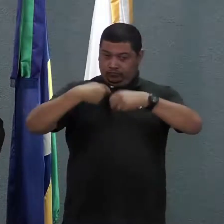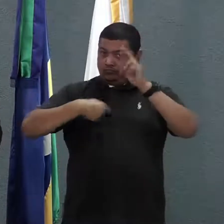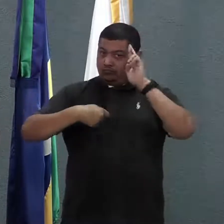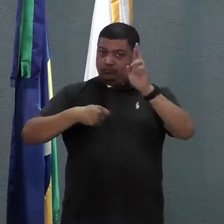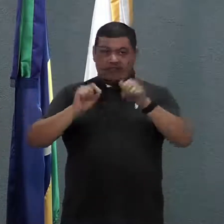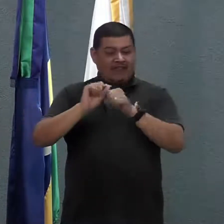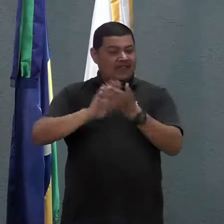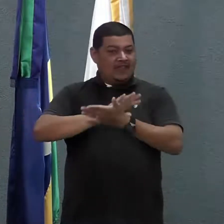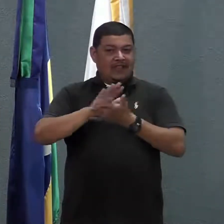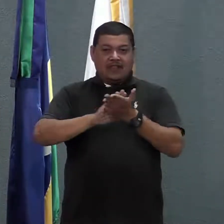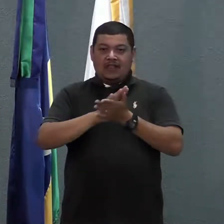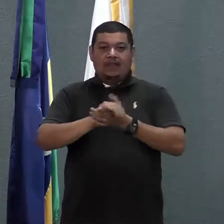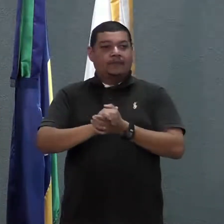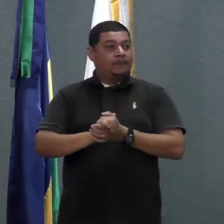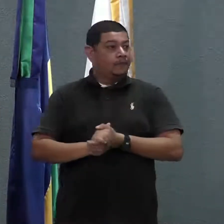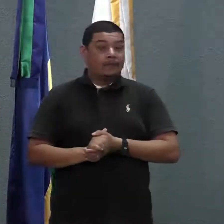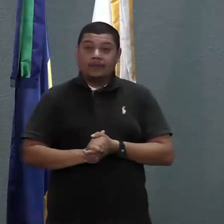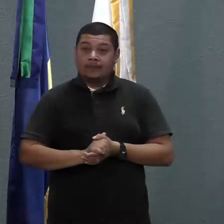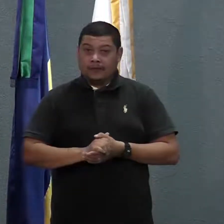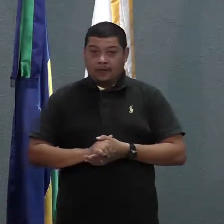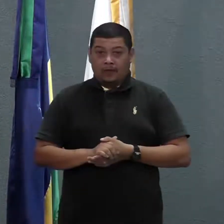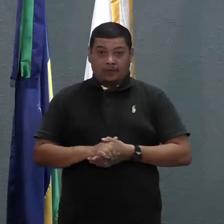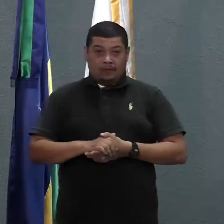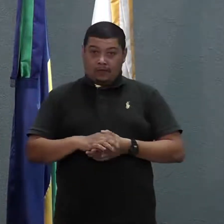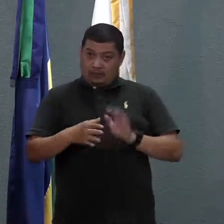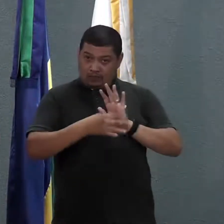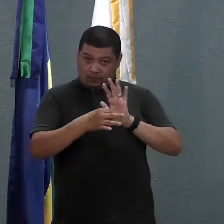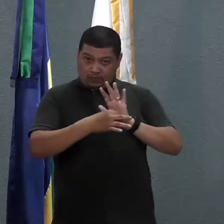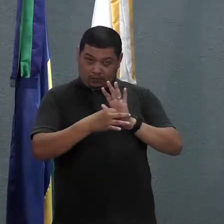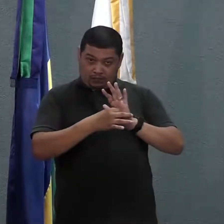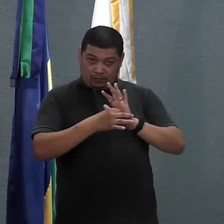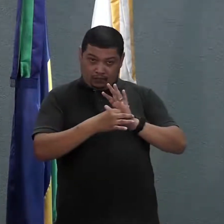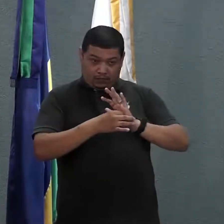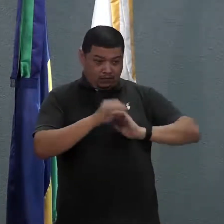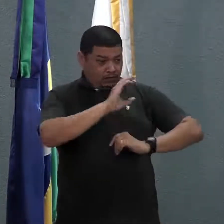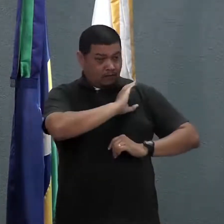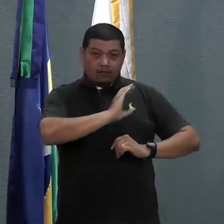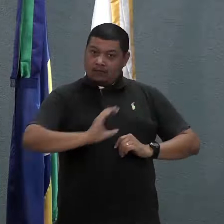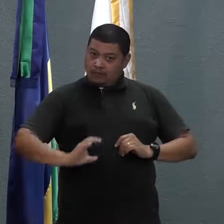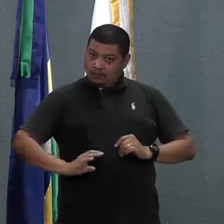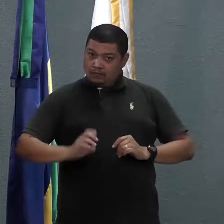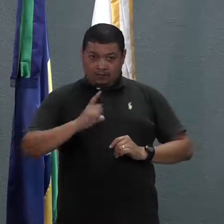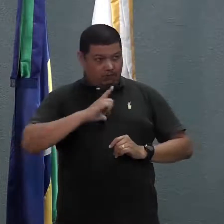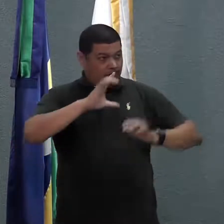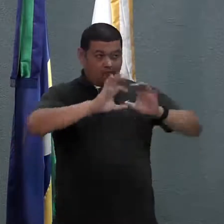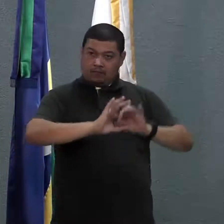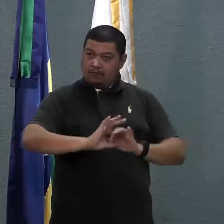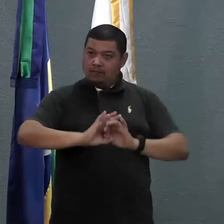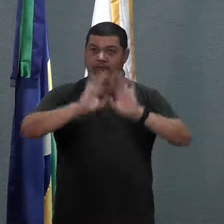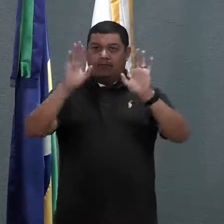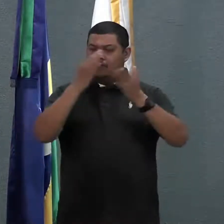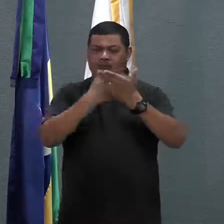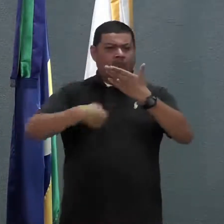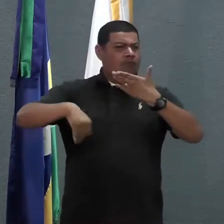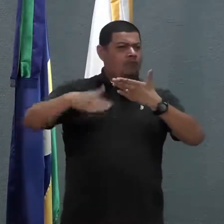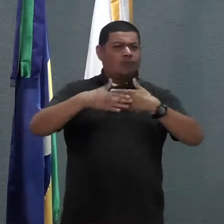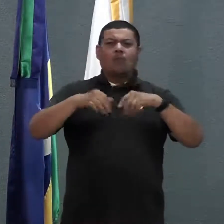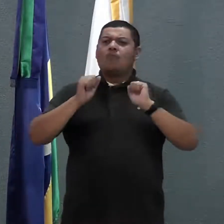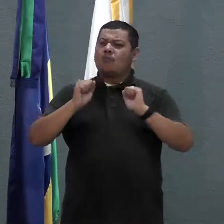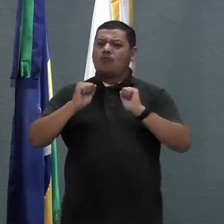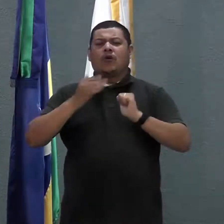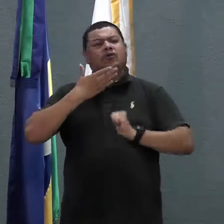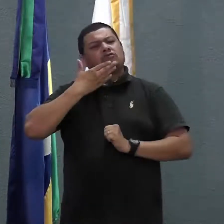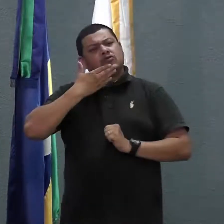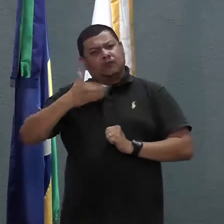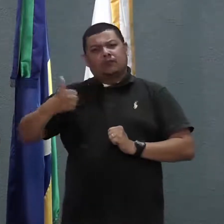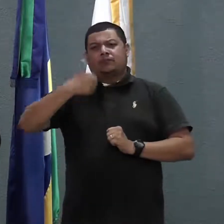eu vejo que essa Câmara está aberta para que isso aconteça e para que as coisas possam melhorar em